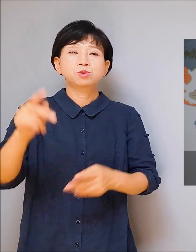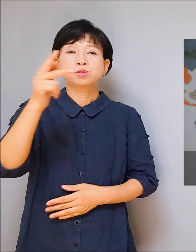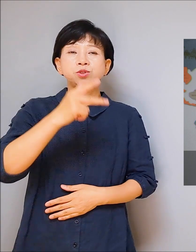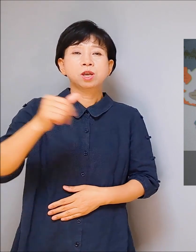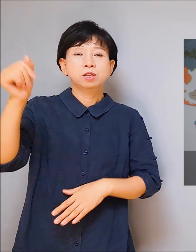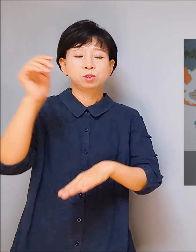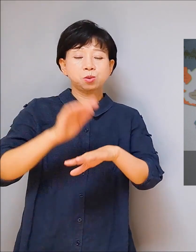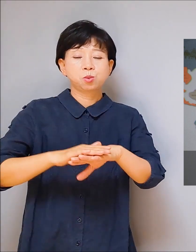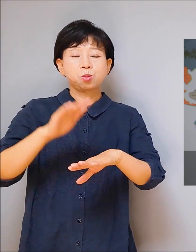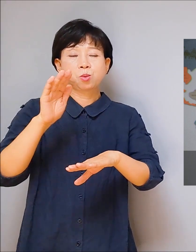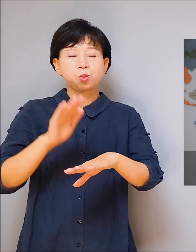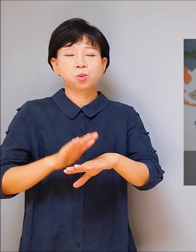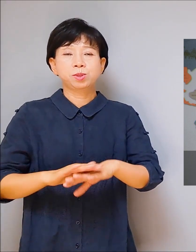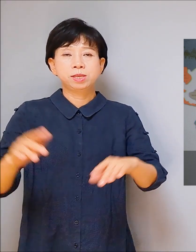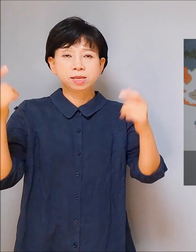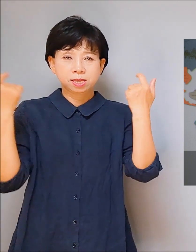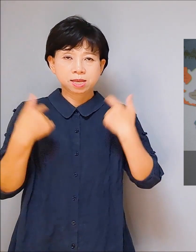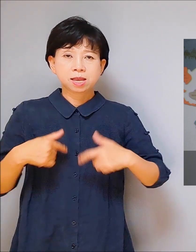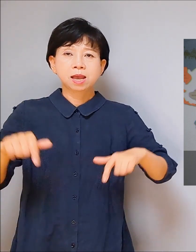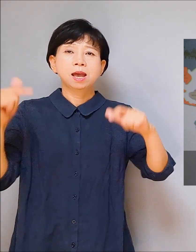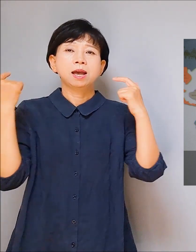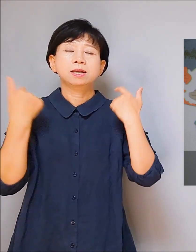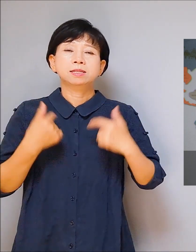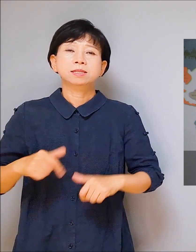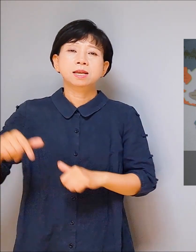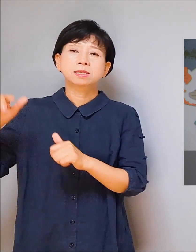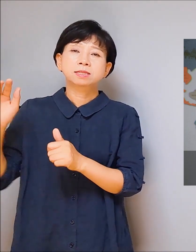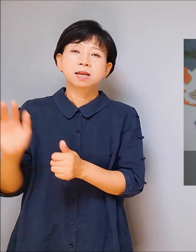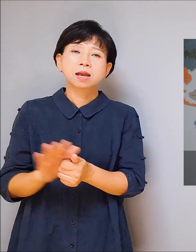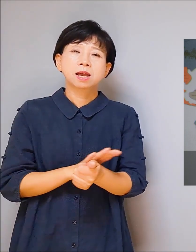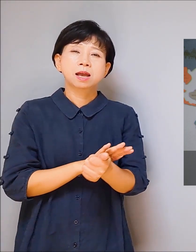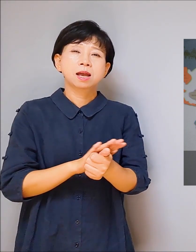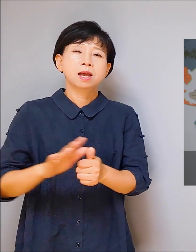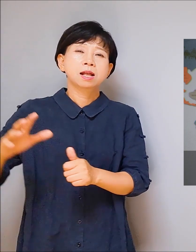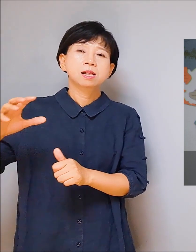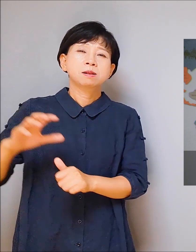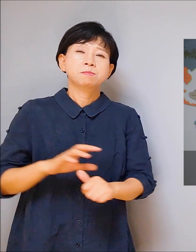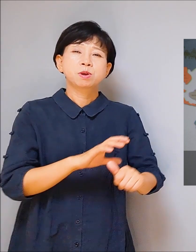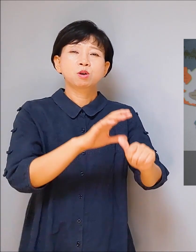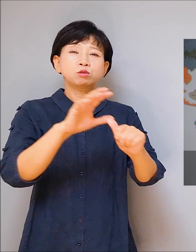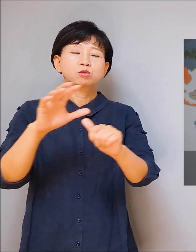자나깨나 주의 손이 항상